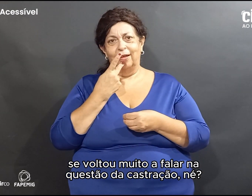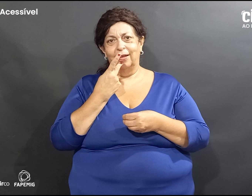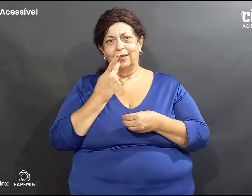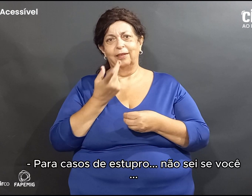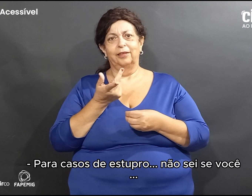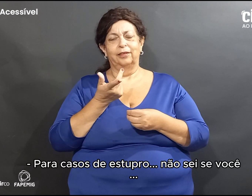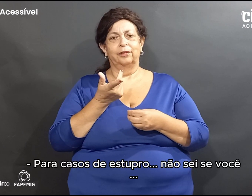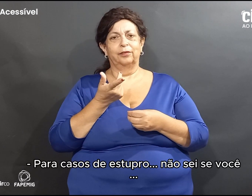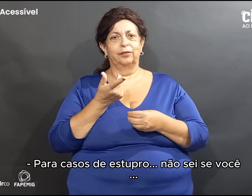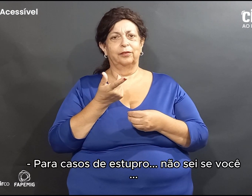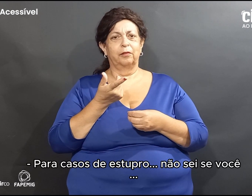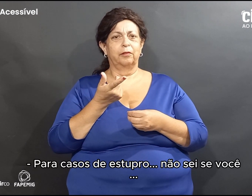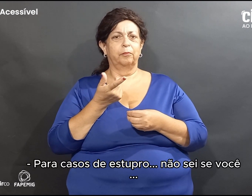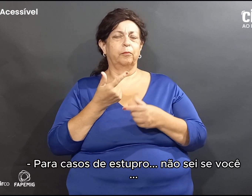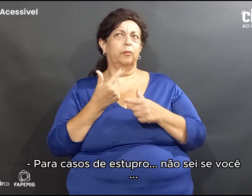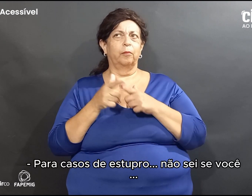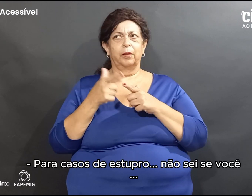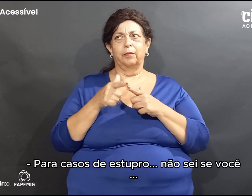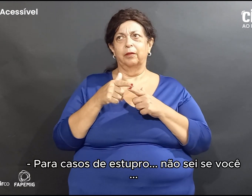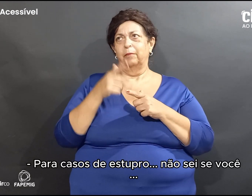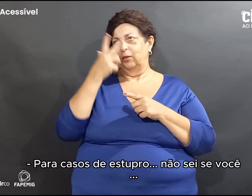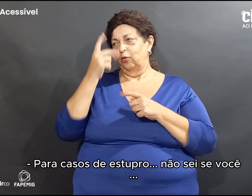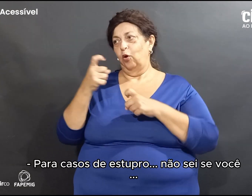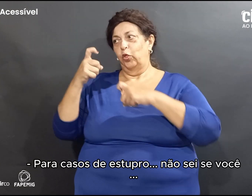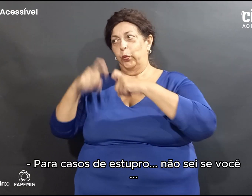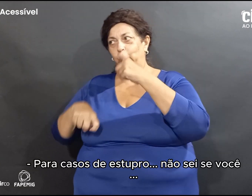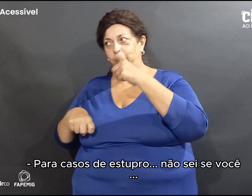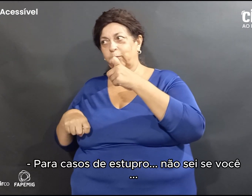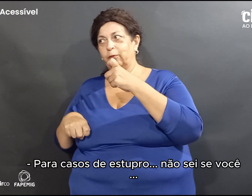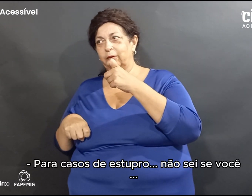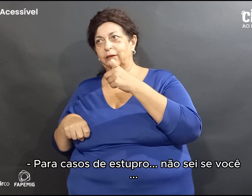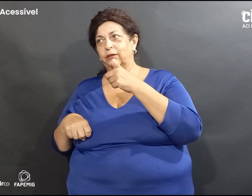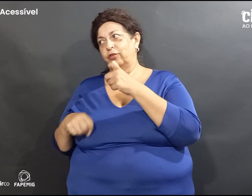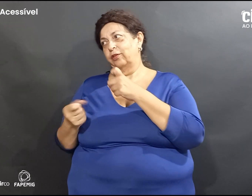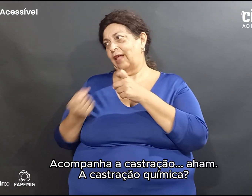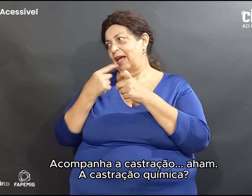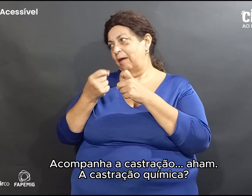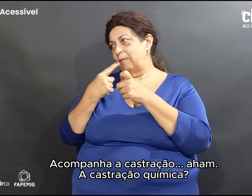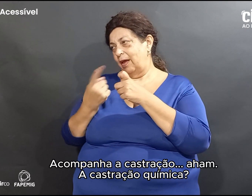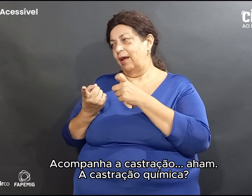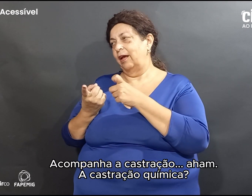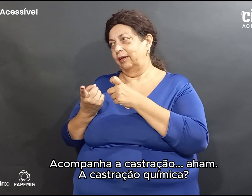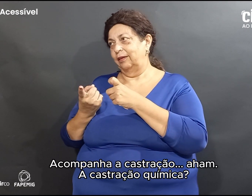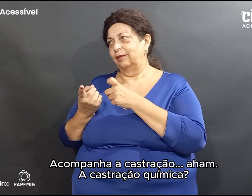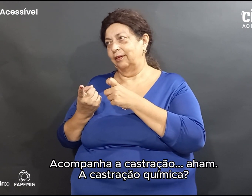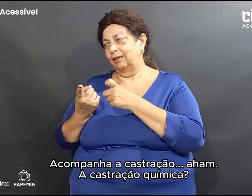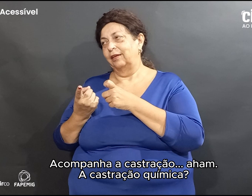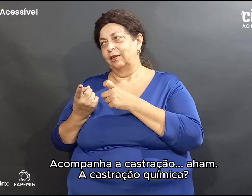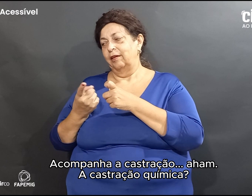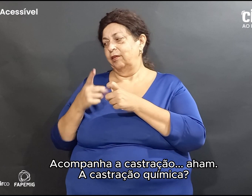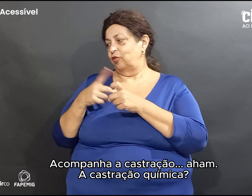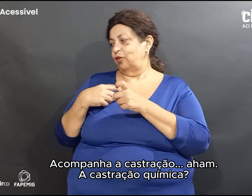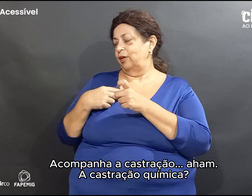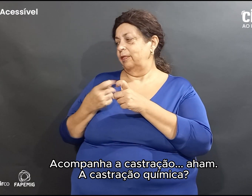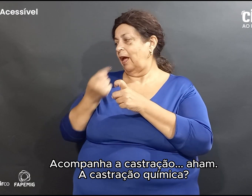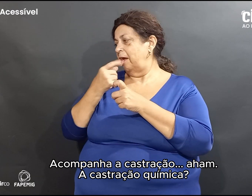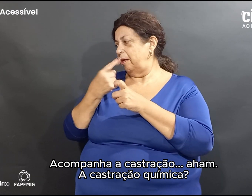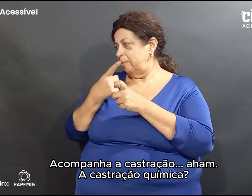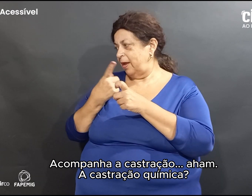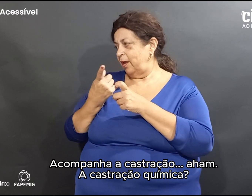Para casos de estupro. Não sei se você acompanha a castração. A castração